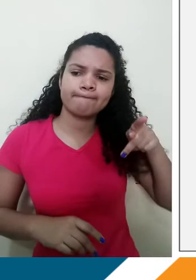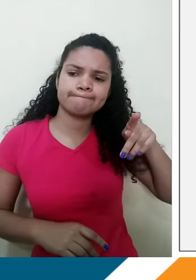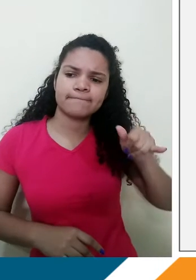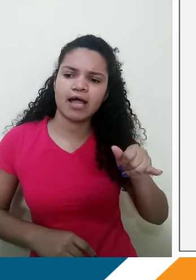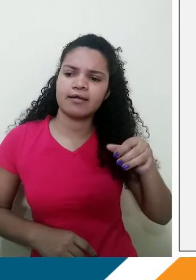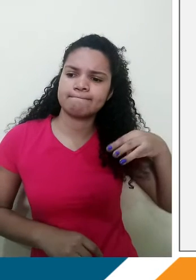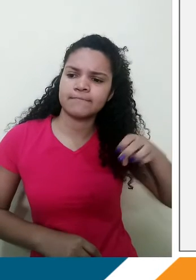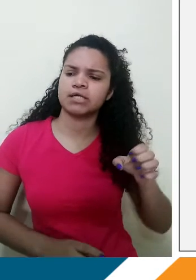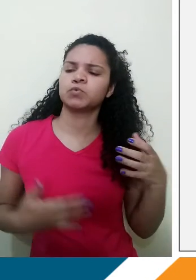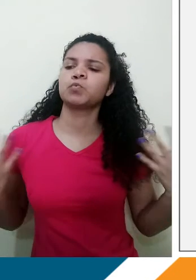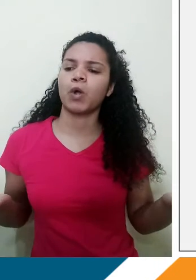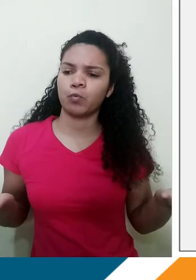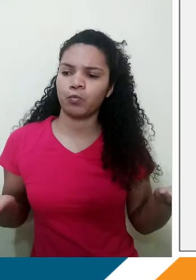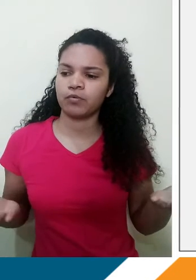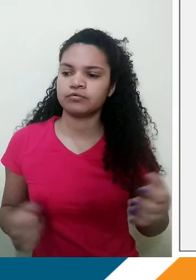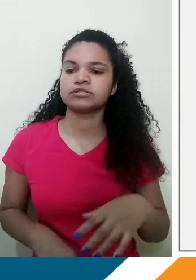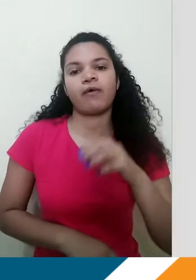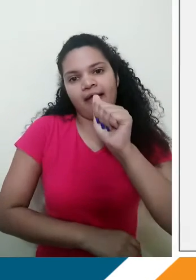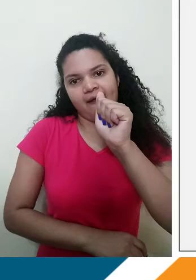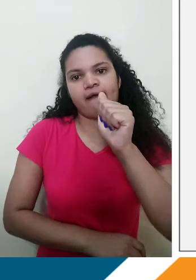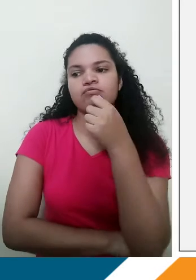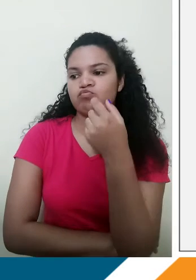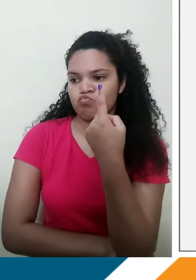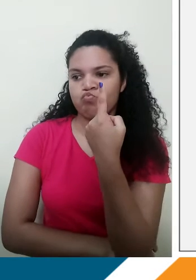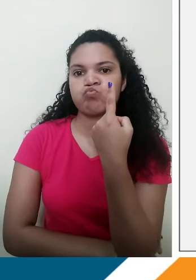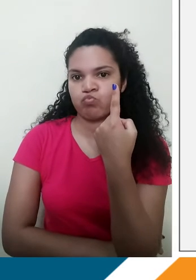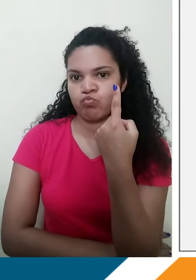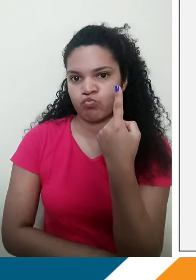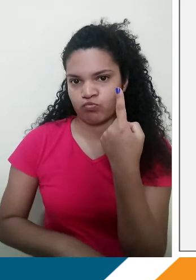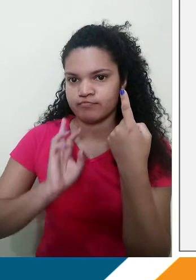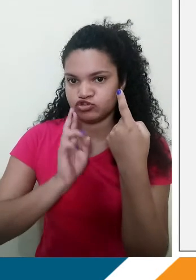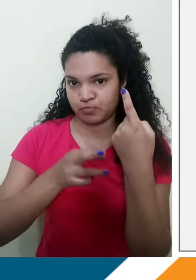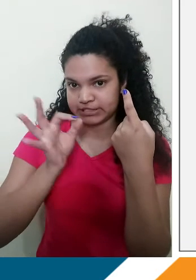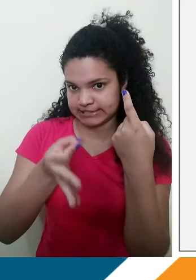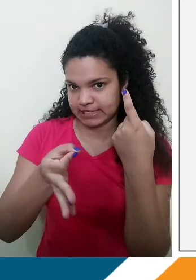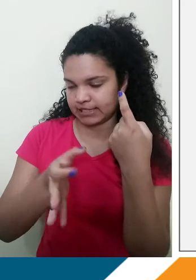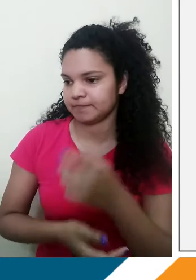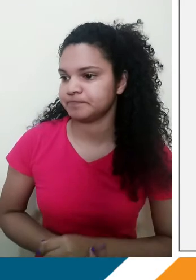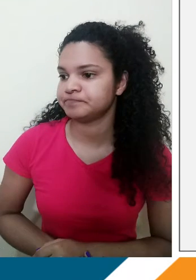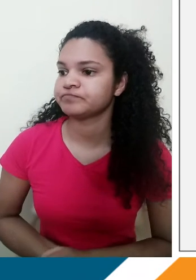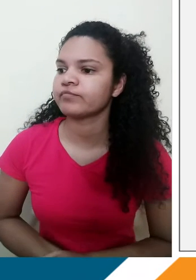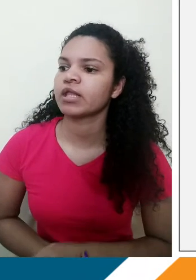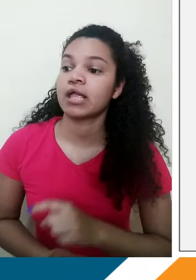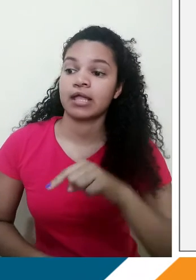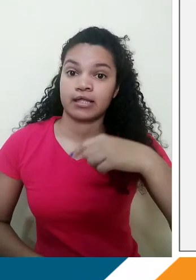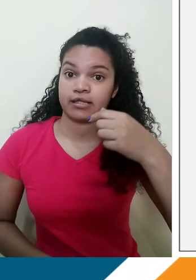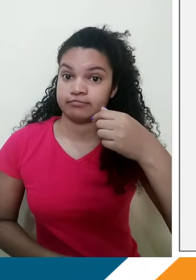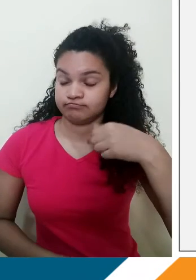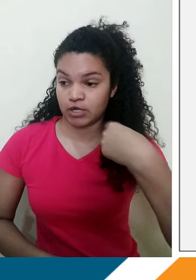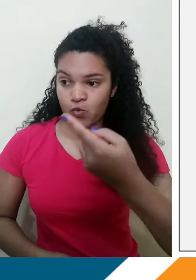A. A segunda questão que nós vamos analisar é a seguinte: a principal explicação para a